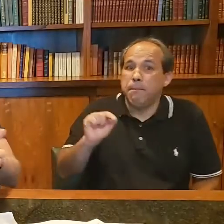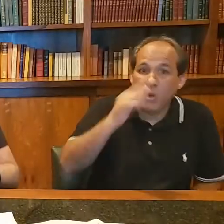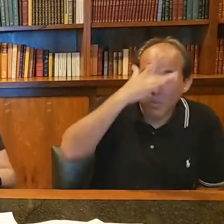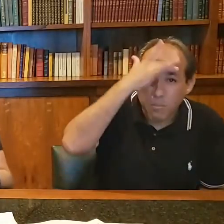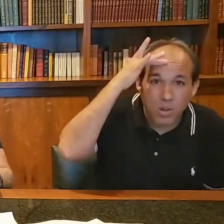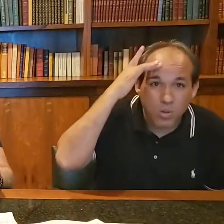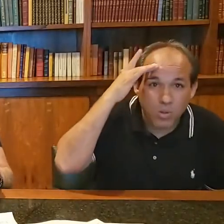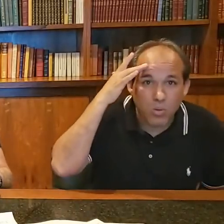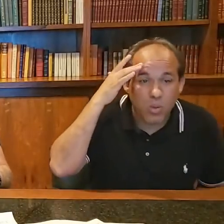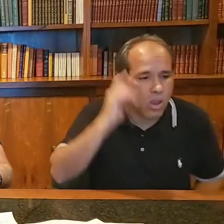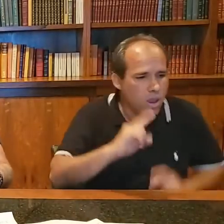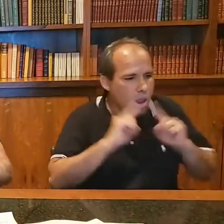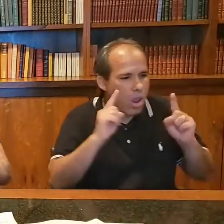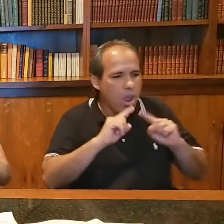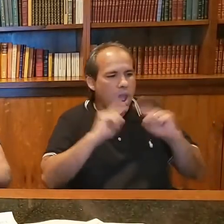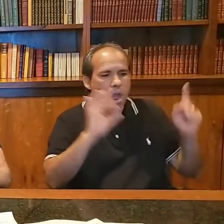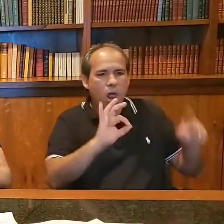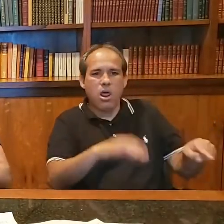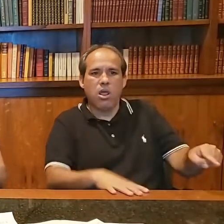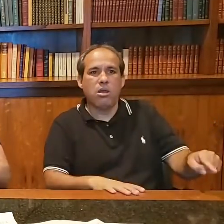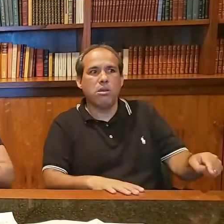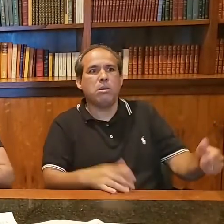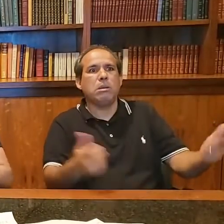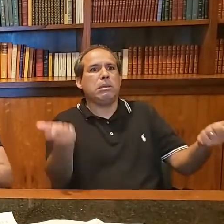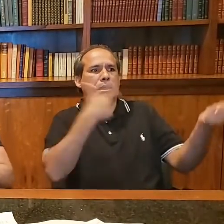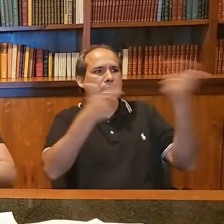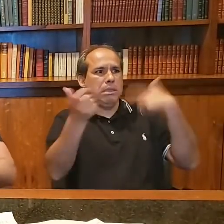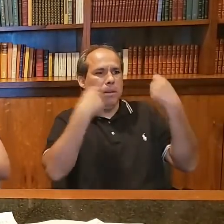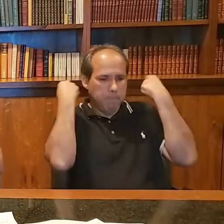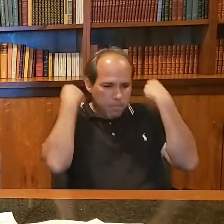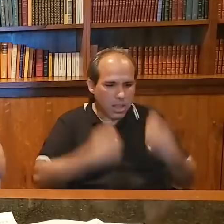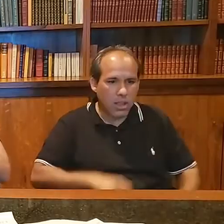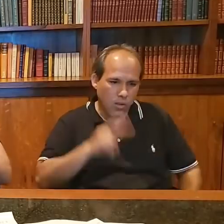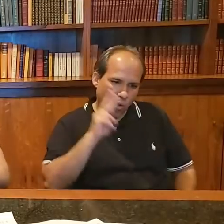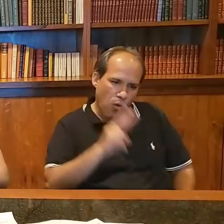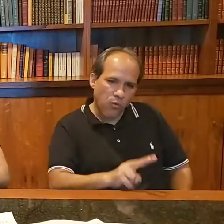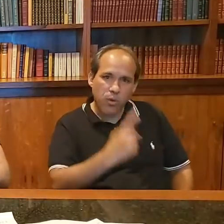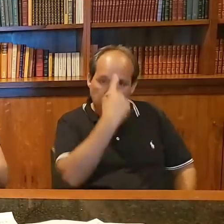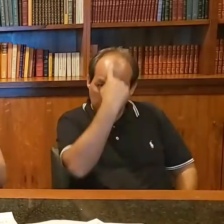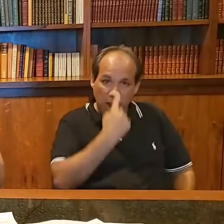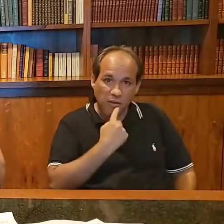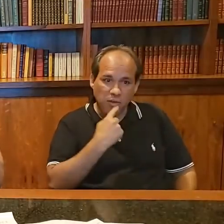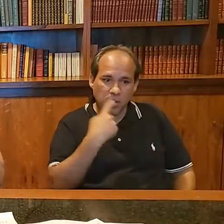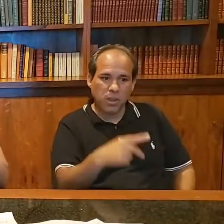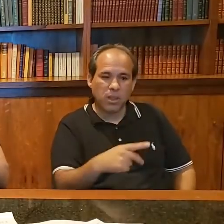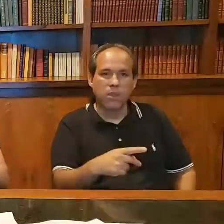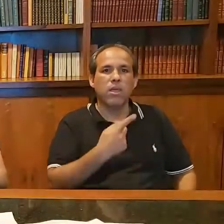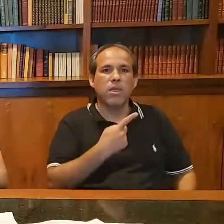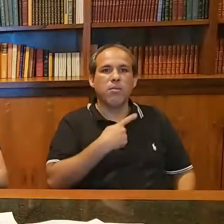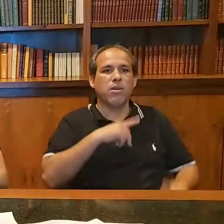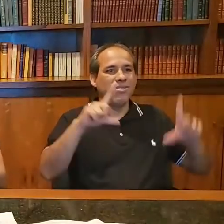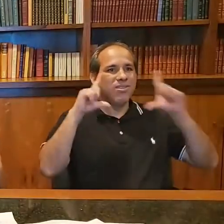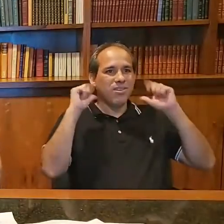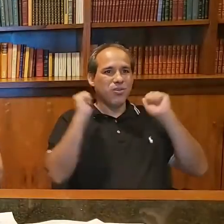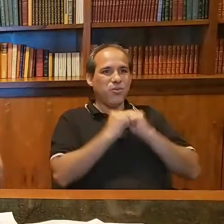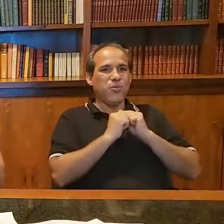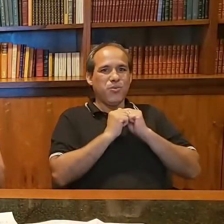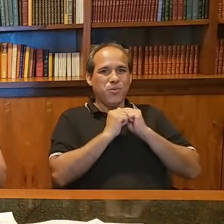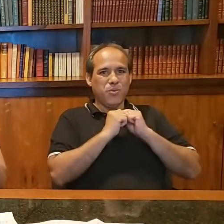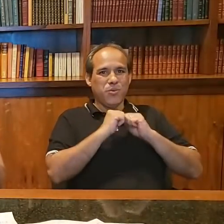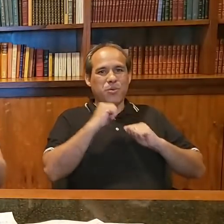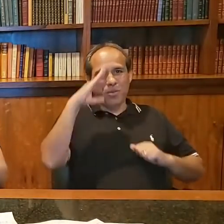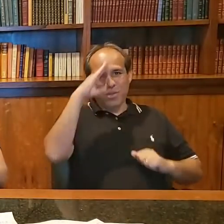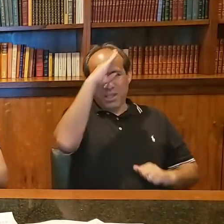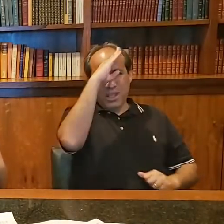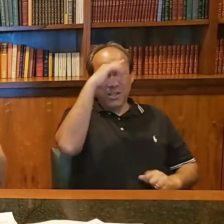critica nisso. E olha que o pessoal bateu pesado. A gente vai no perfil, vê lá o cara tá com a minha fotografia lá, Bolsonaro, não sei o